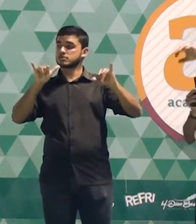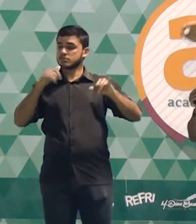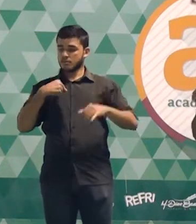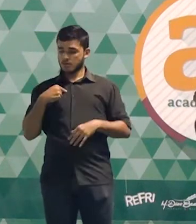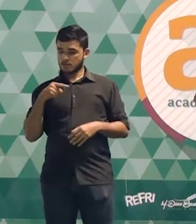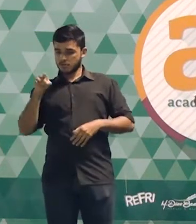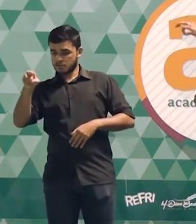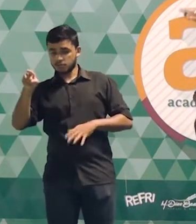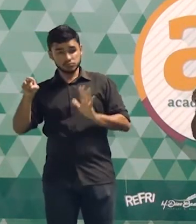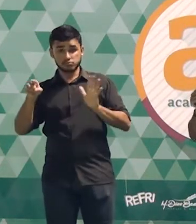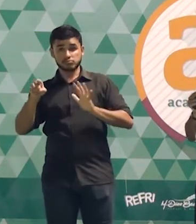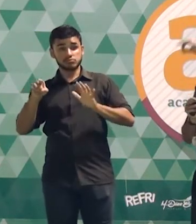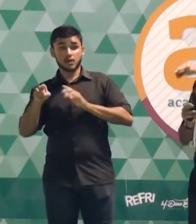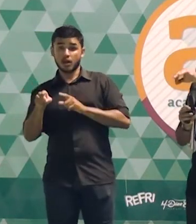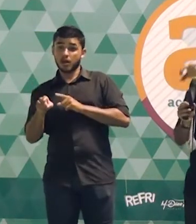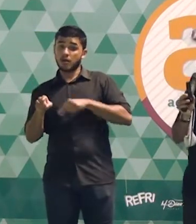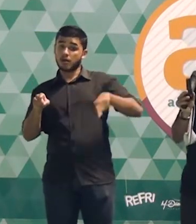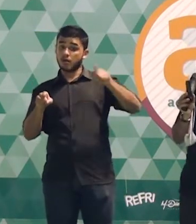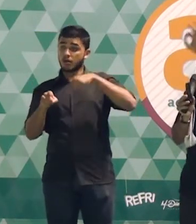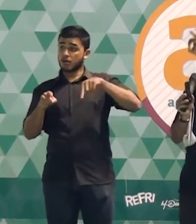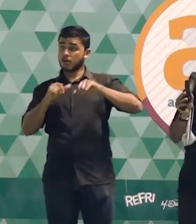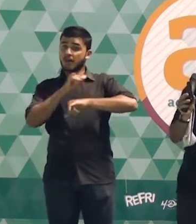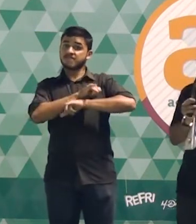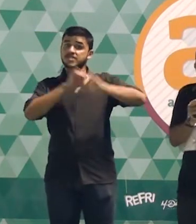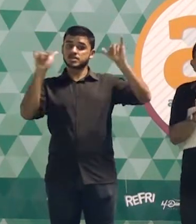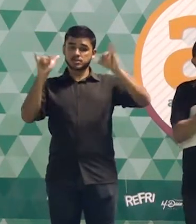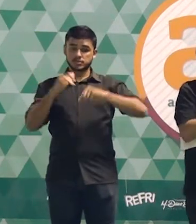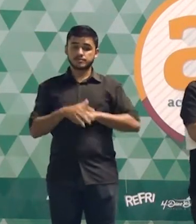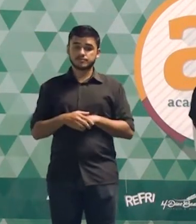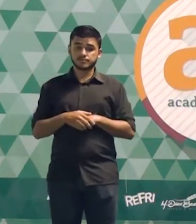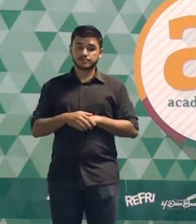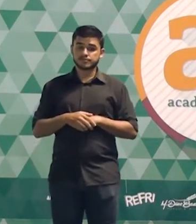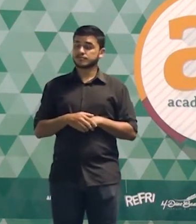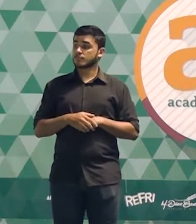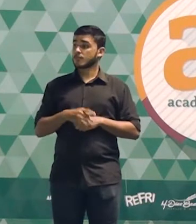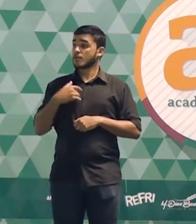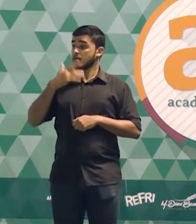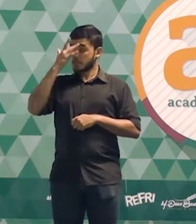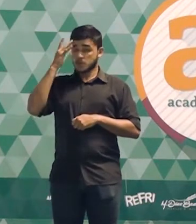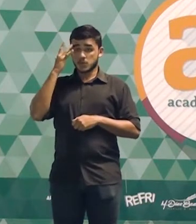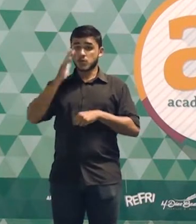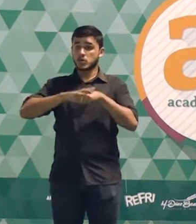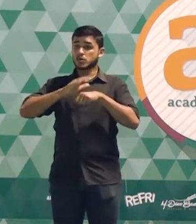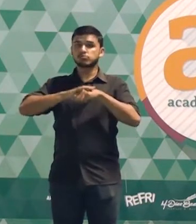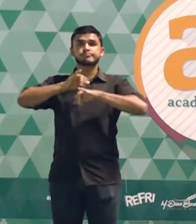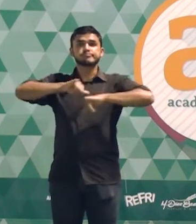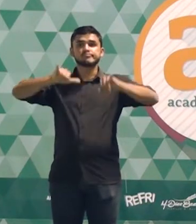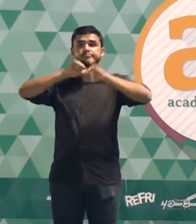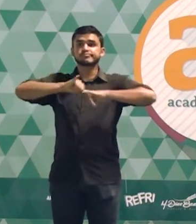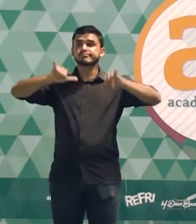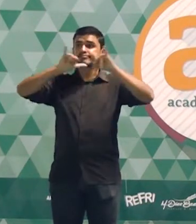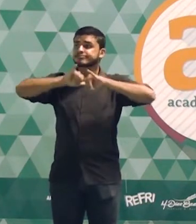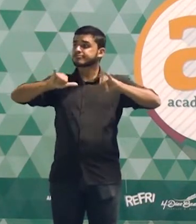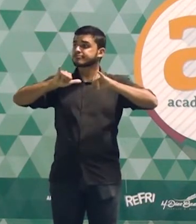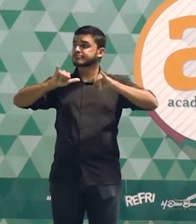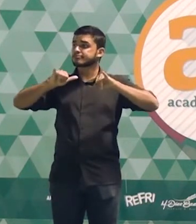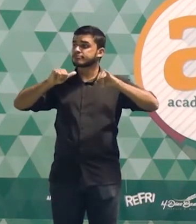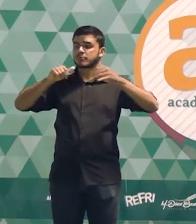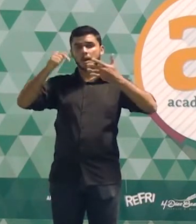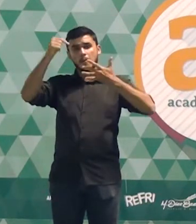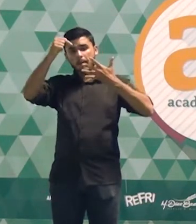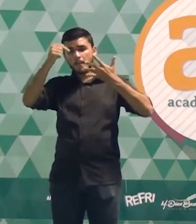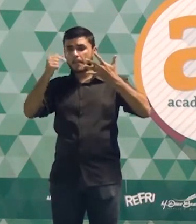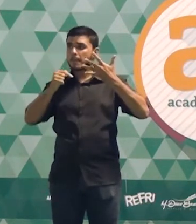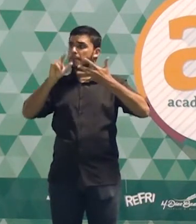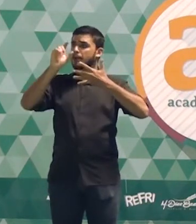tua cabeça que quanto mais informativo é o texto, mais referencial o